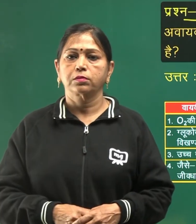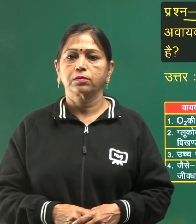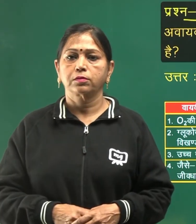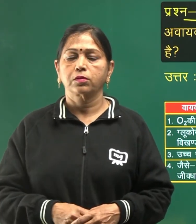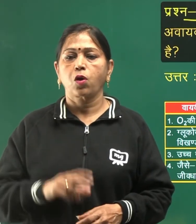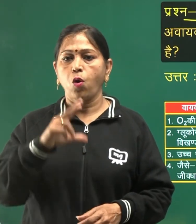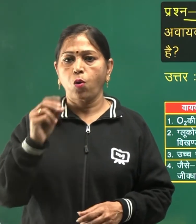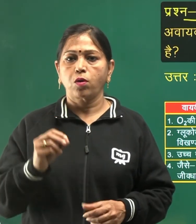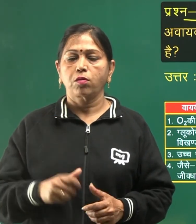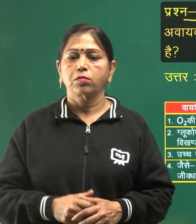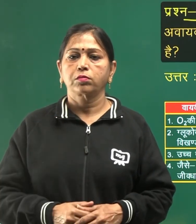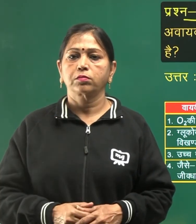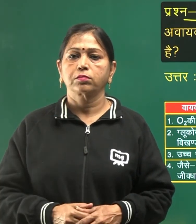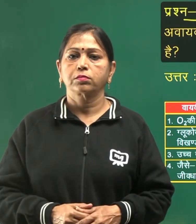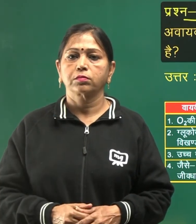एवं